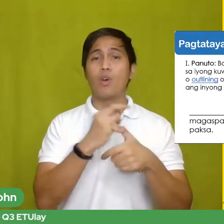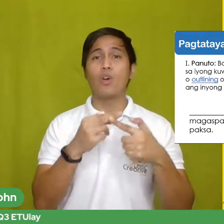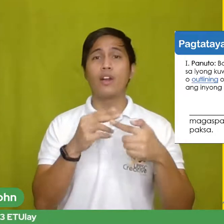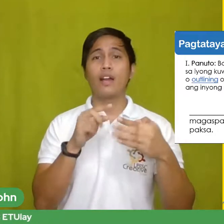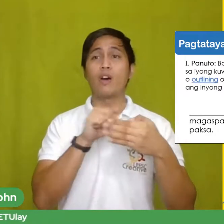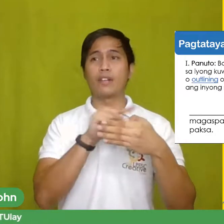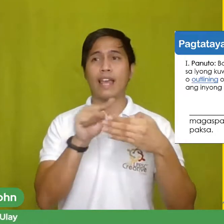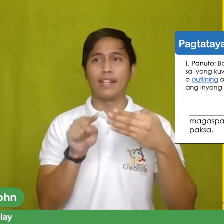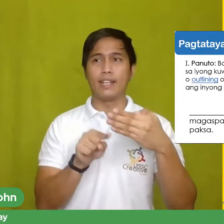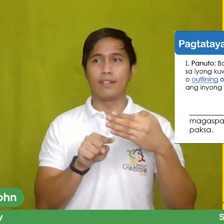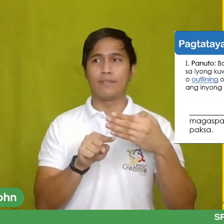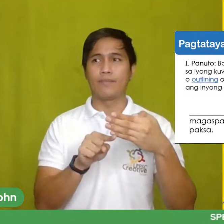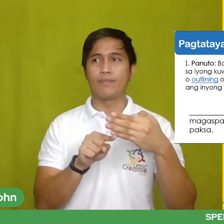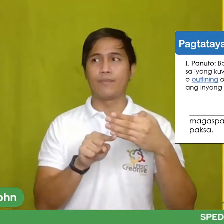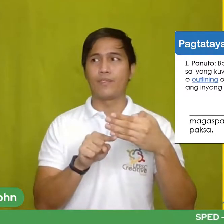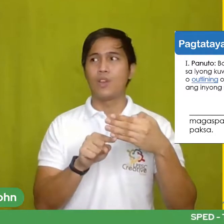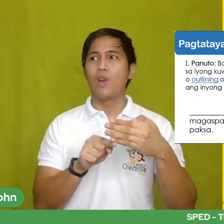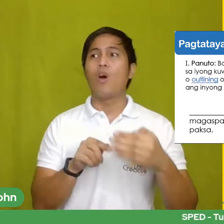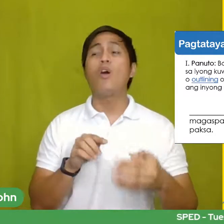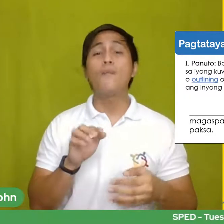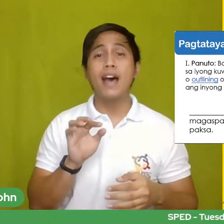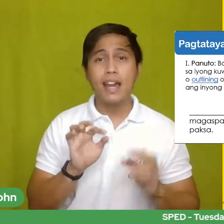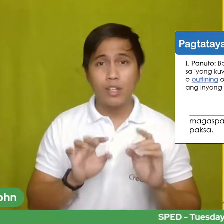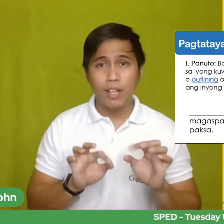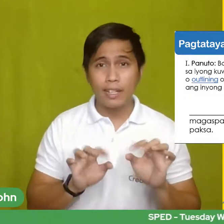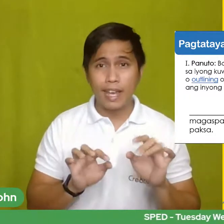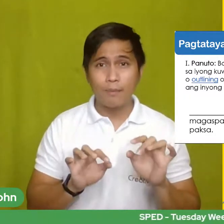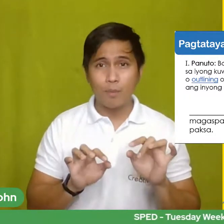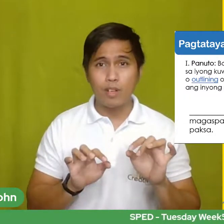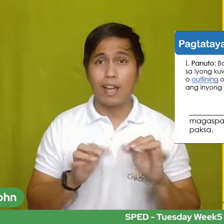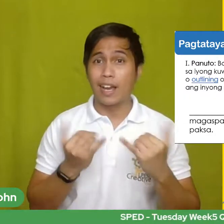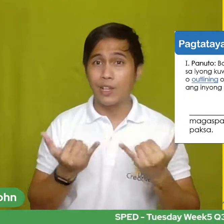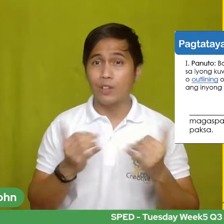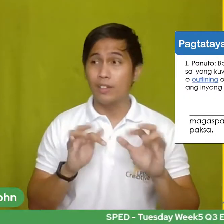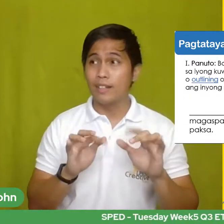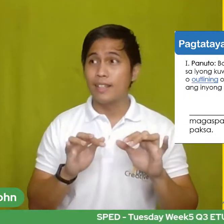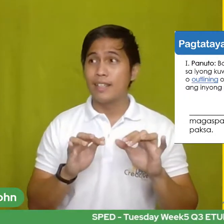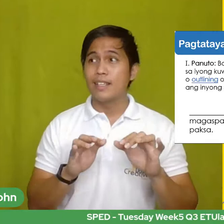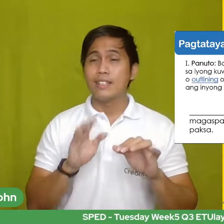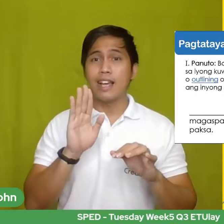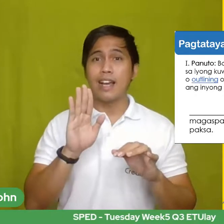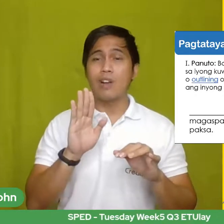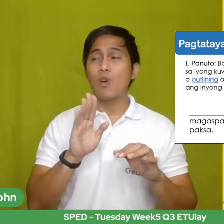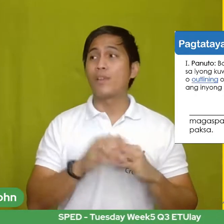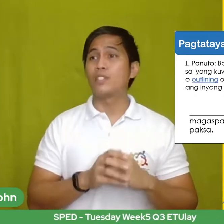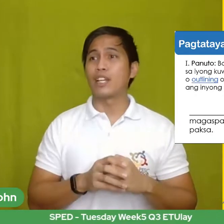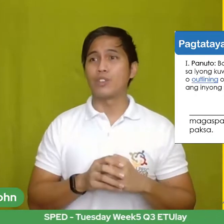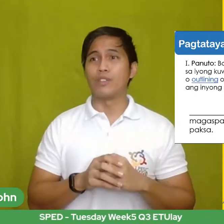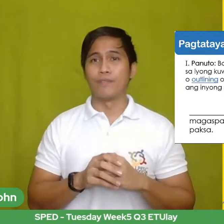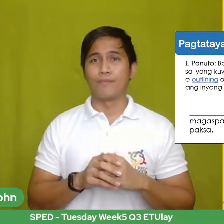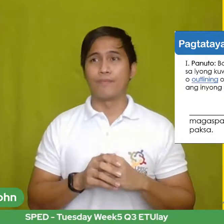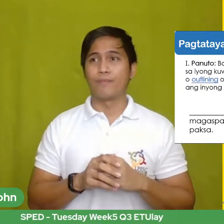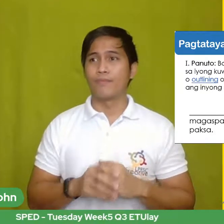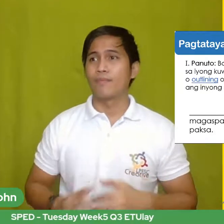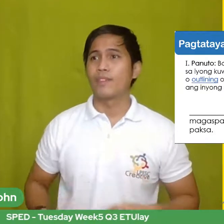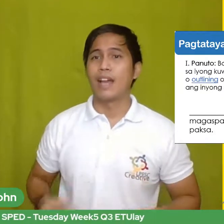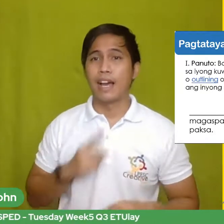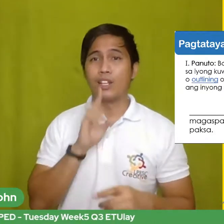or outlining. O maaari nyo rin i-type muna ngayon sa comment section ang